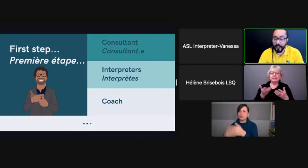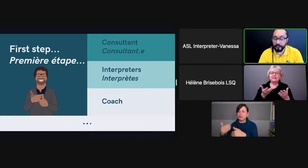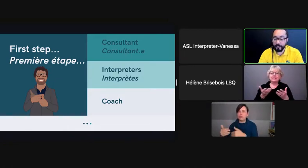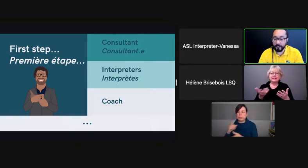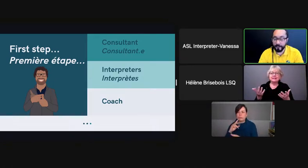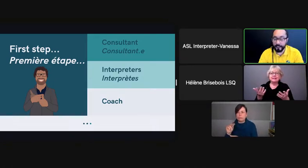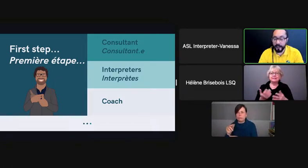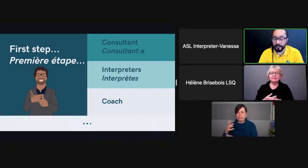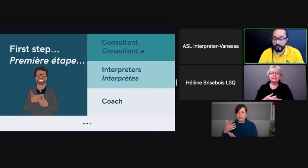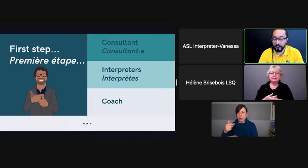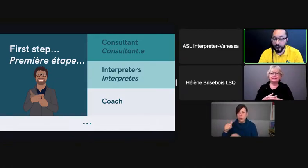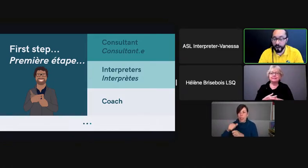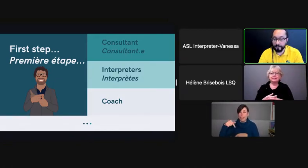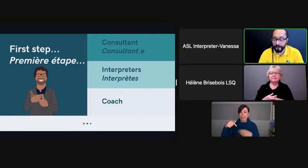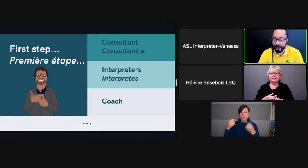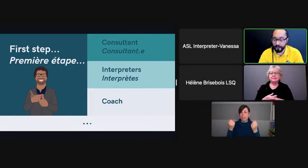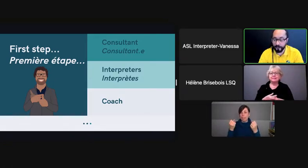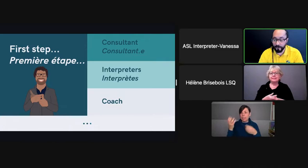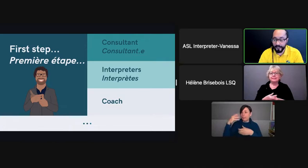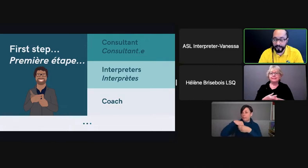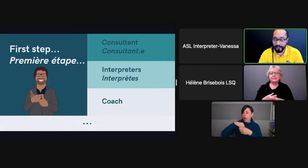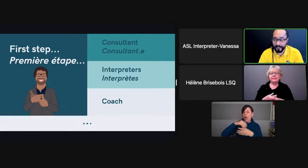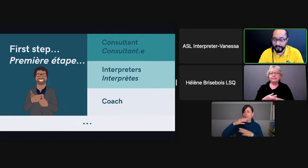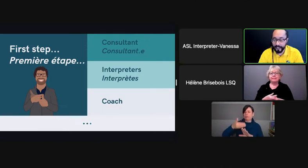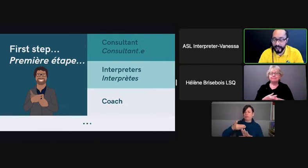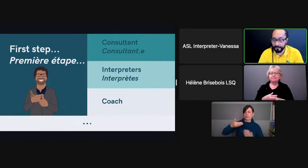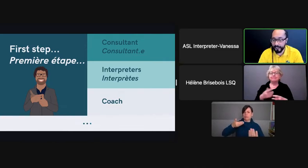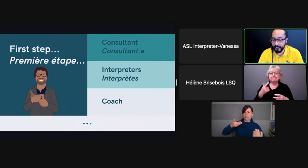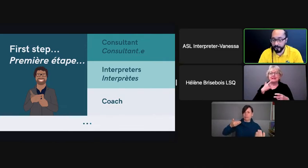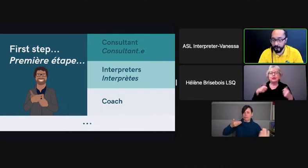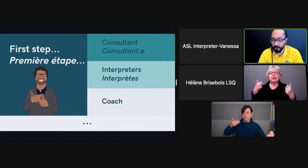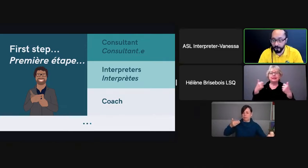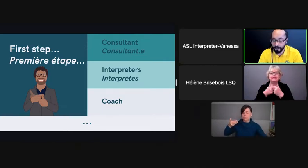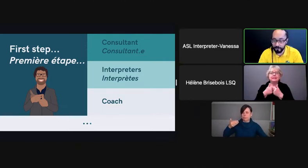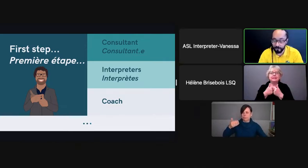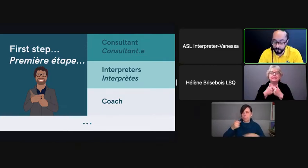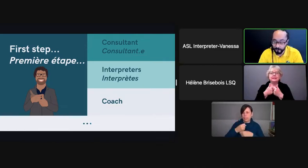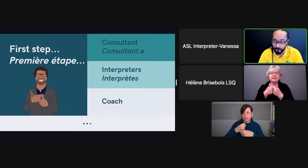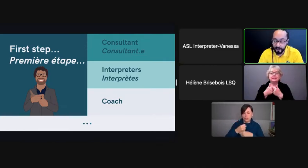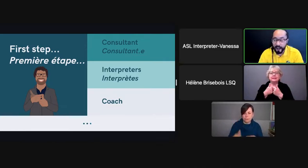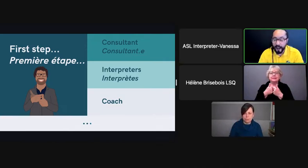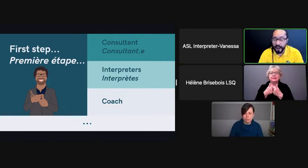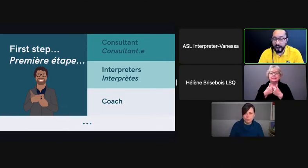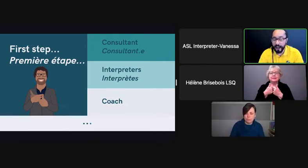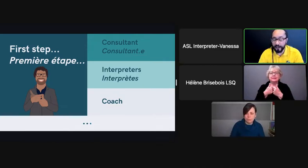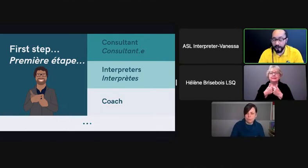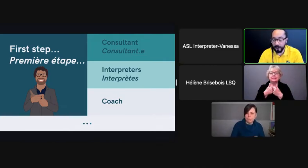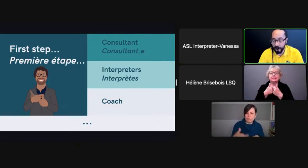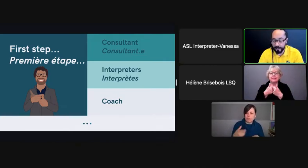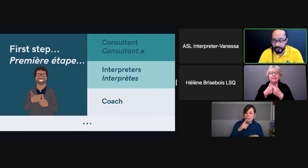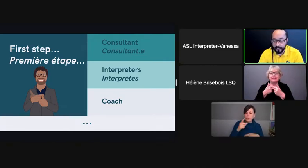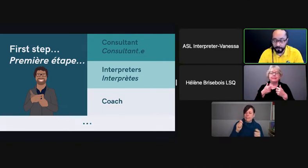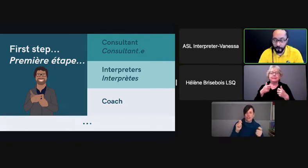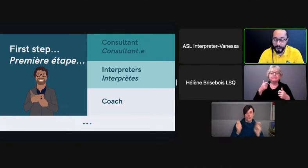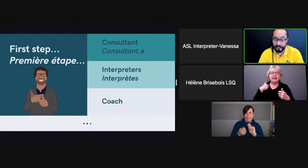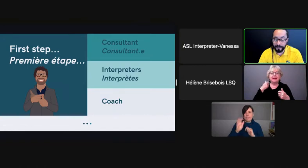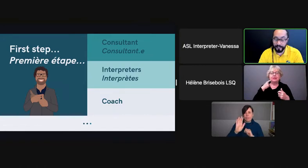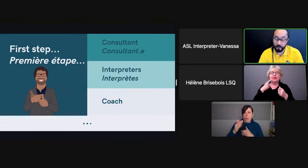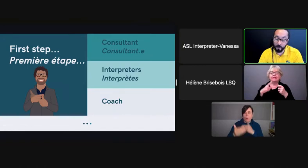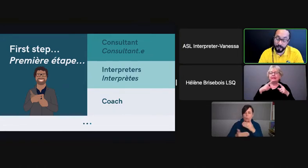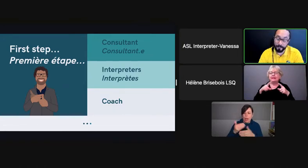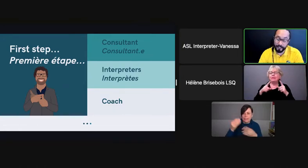Mais c'est bien sûr un défi parce que d'événements sont lancés à la dernière